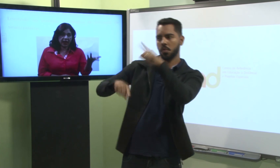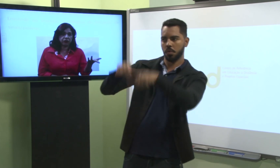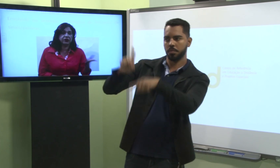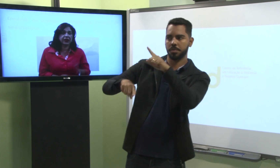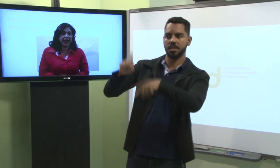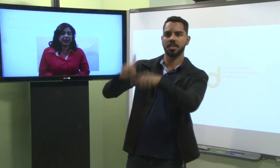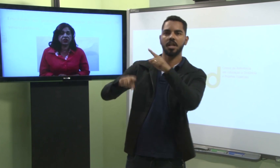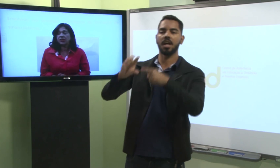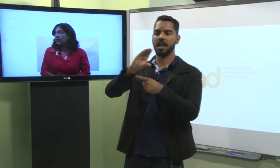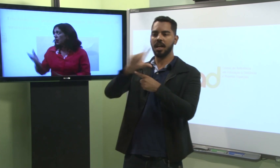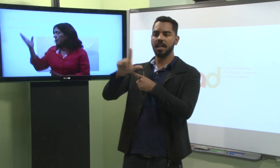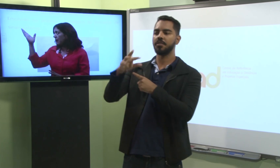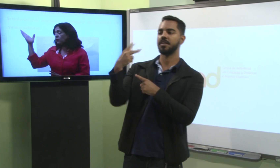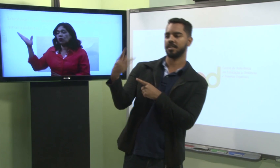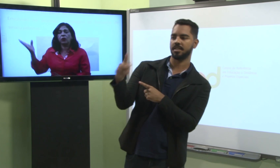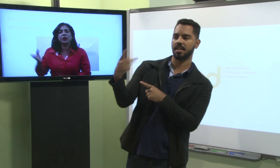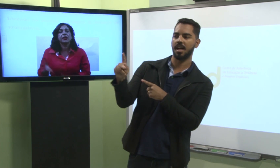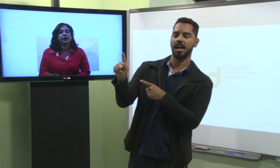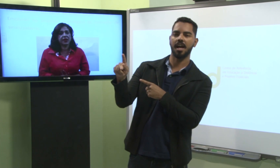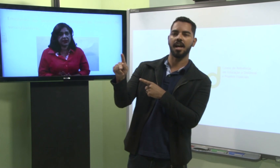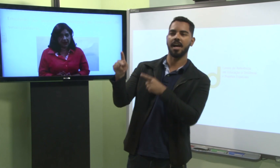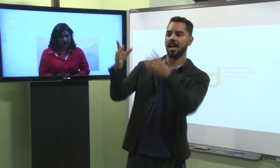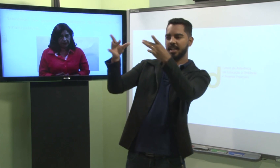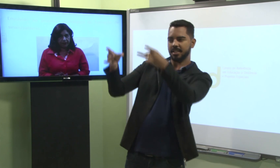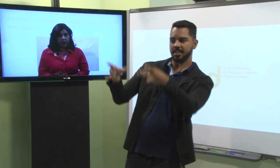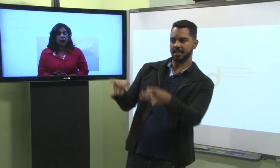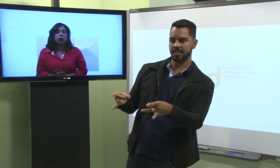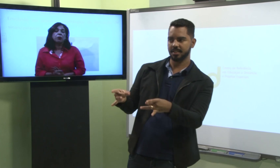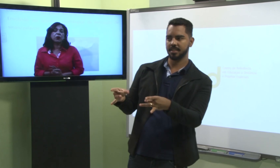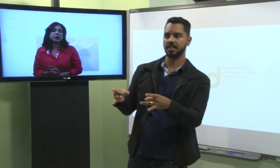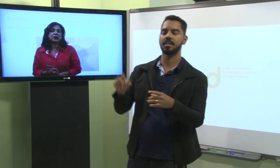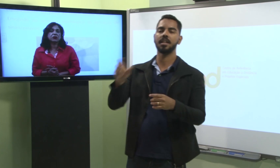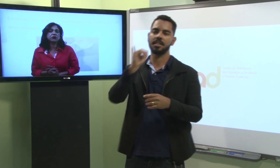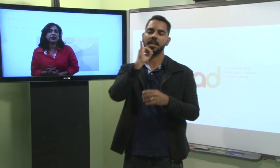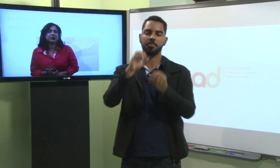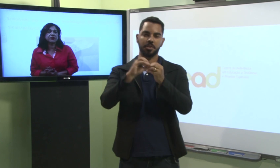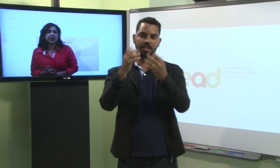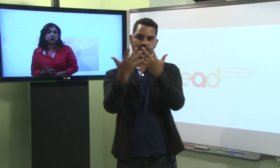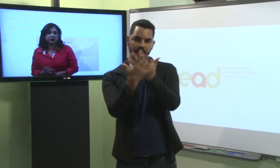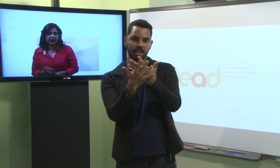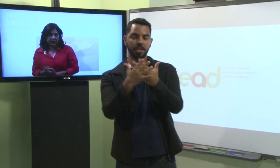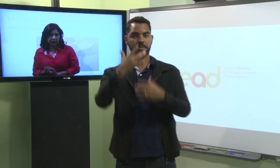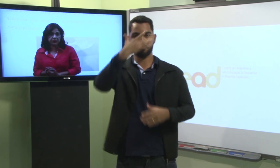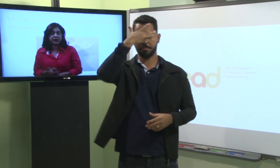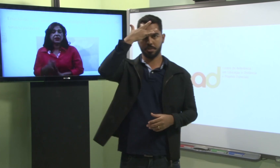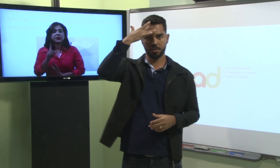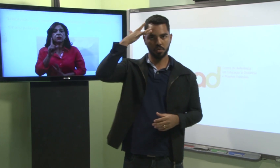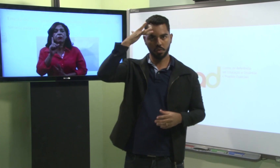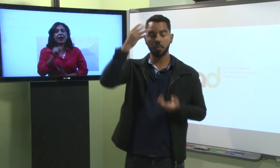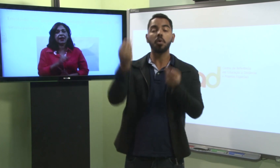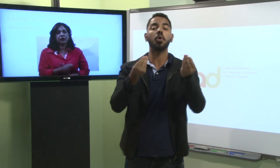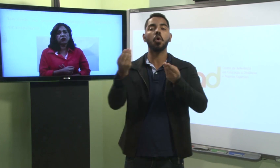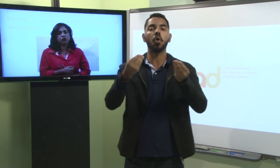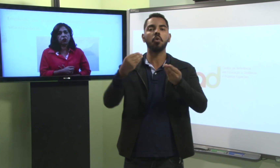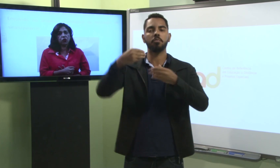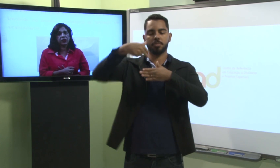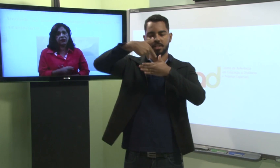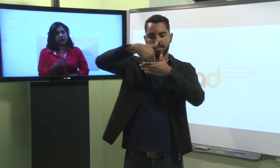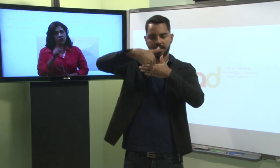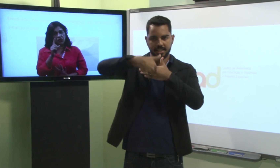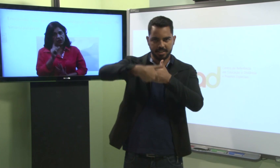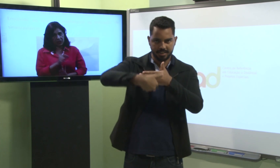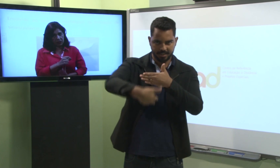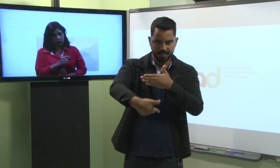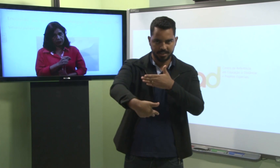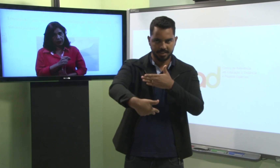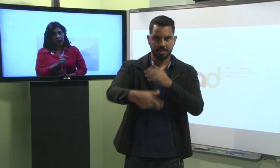No caso do slide, pessoa, descer. Portanto, os classificadores na Libras são marcadores de concordância